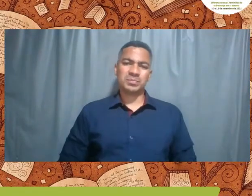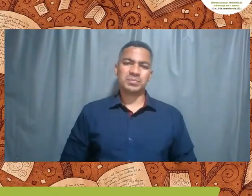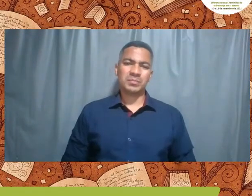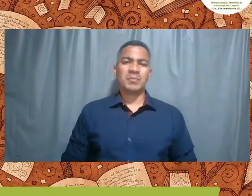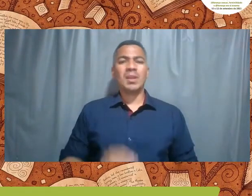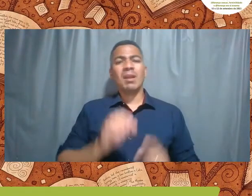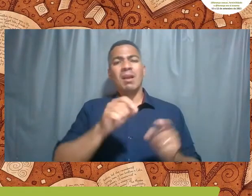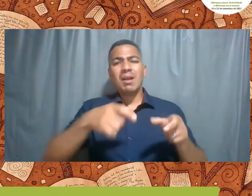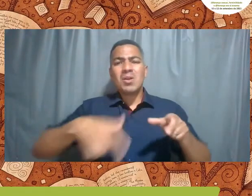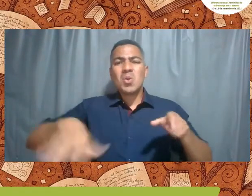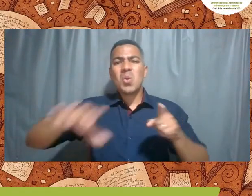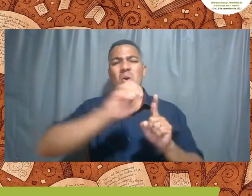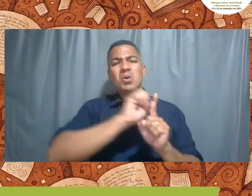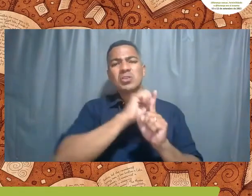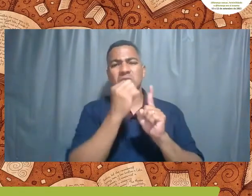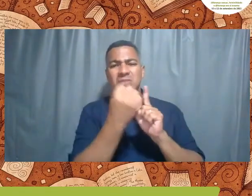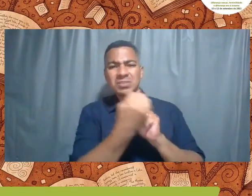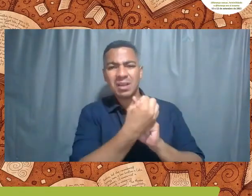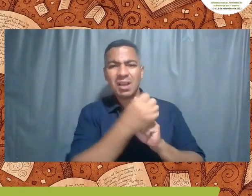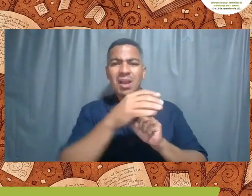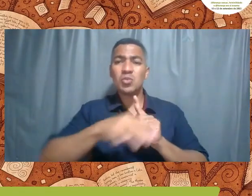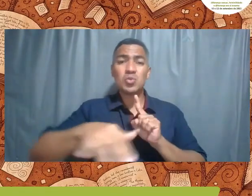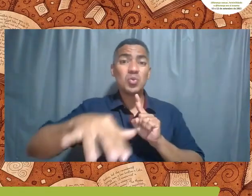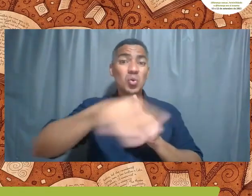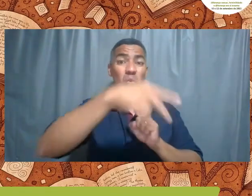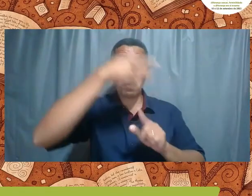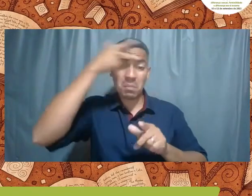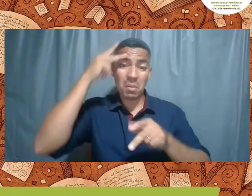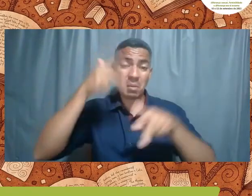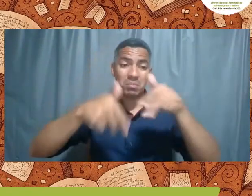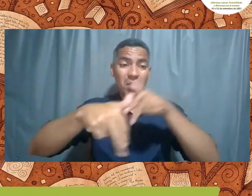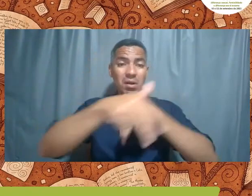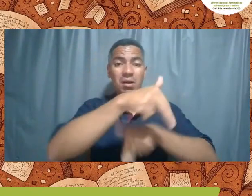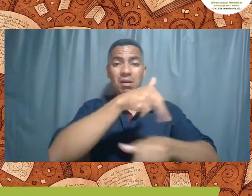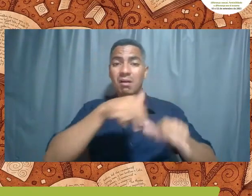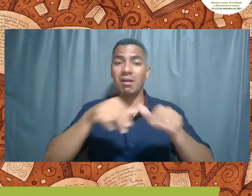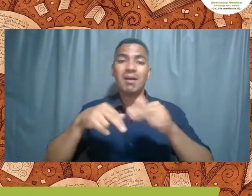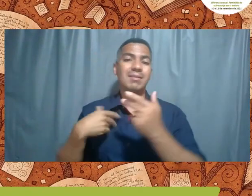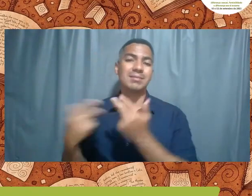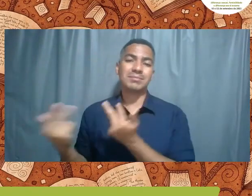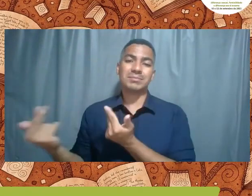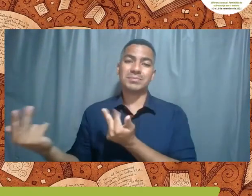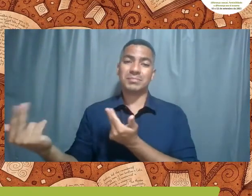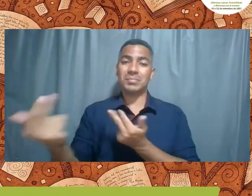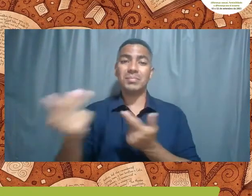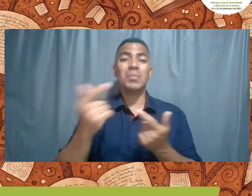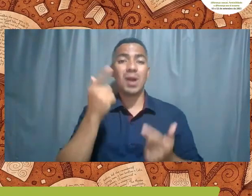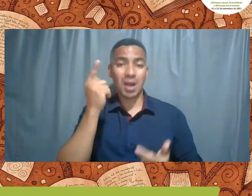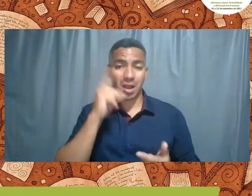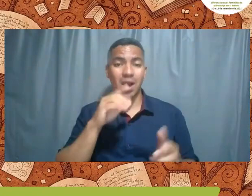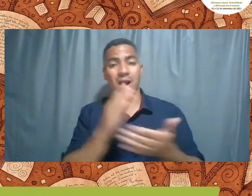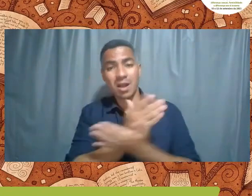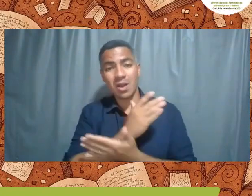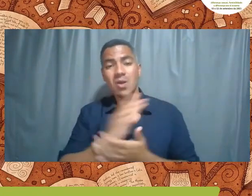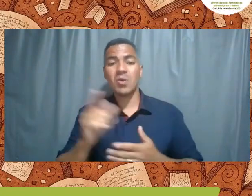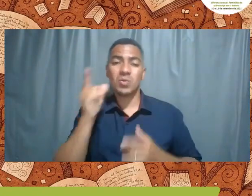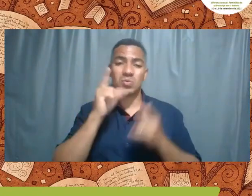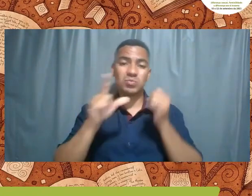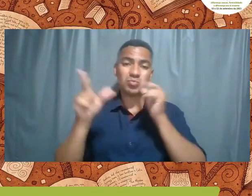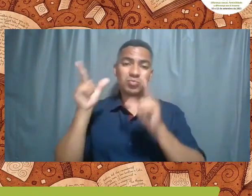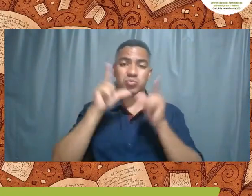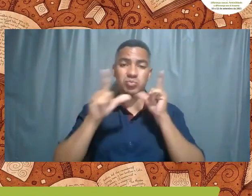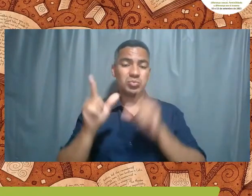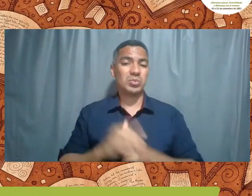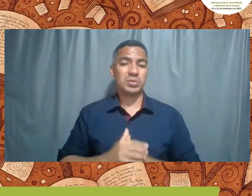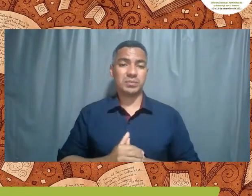propriamente dita, rompendo com o papel, né, e com o espartilho de serem mães, né,